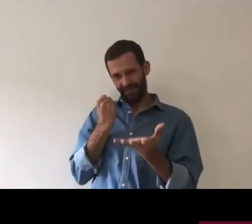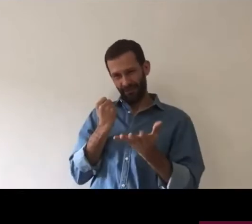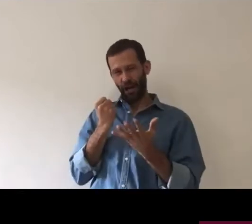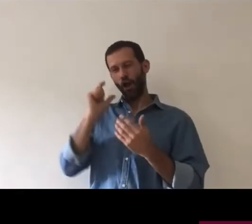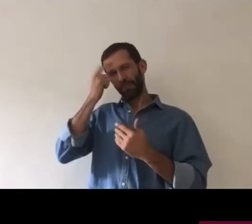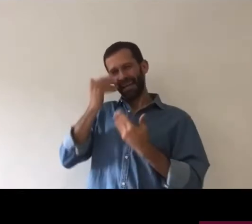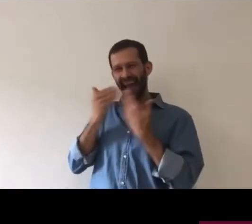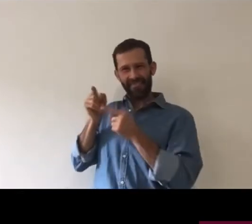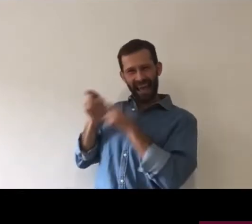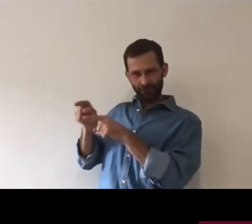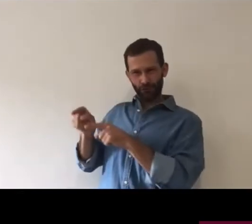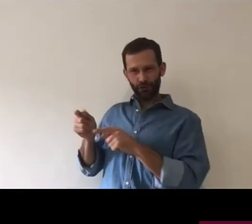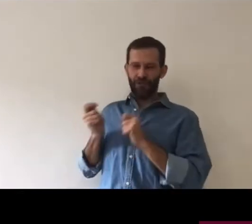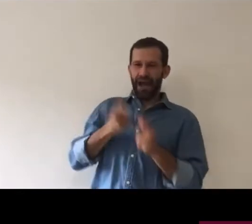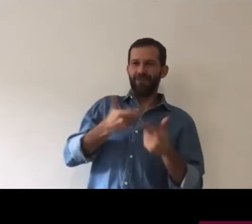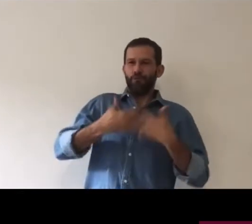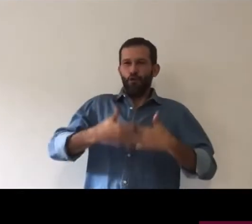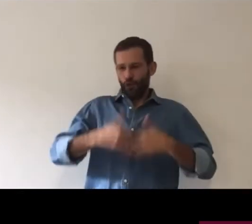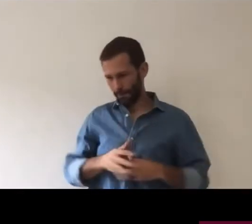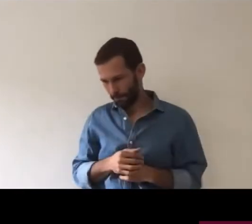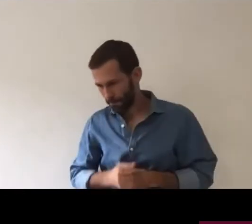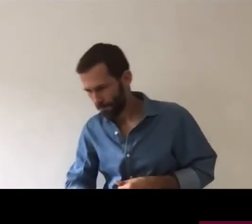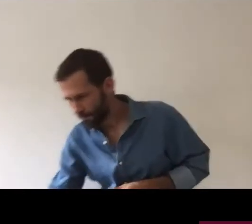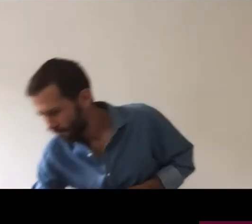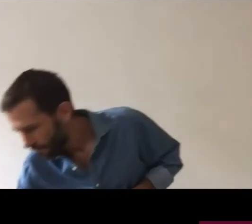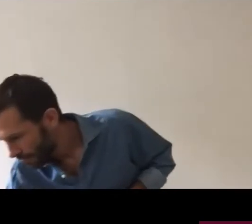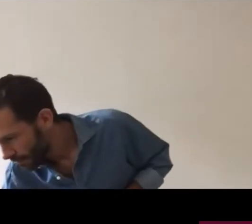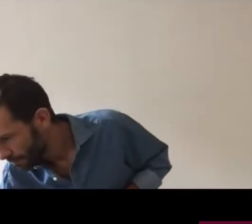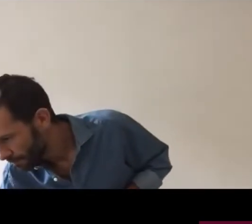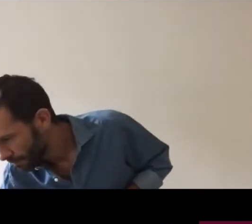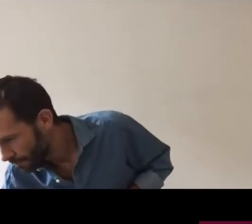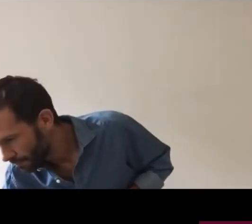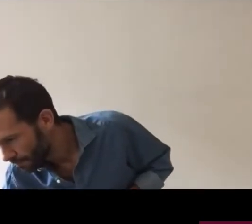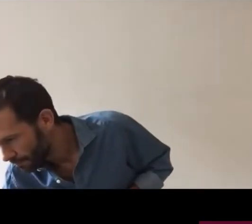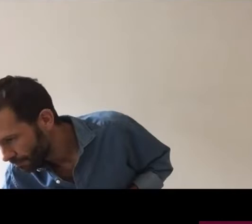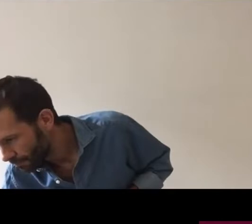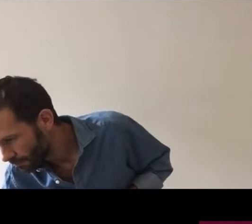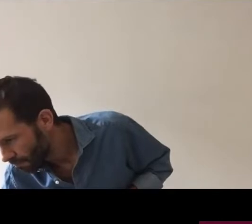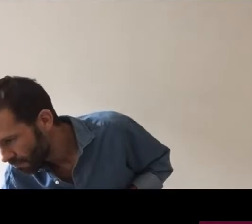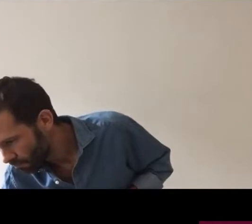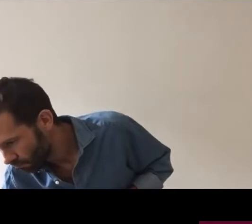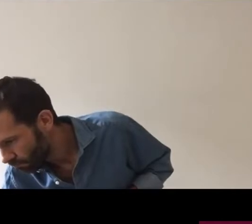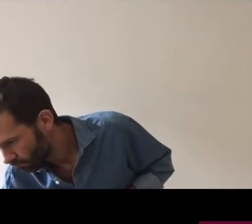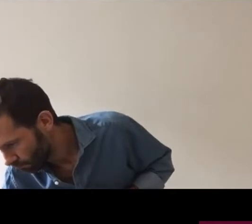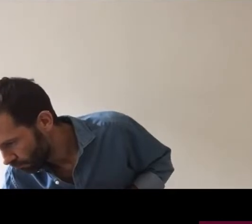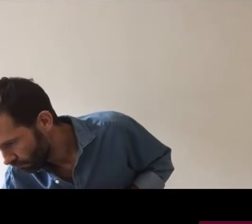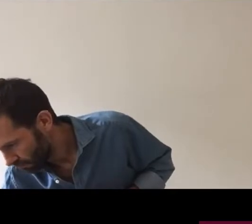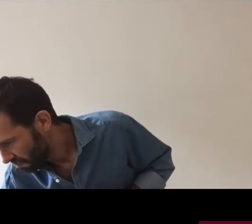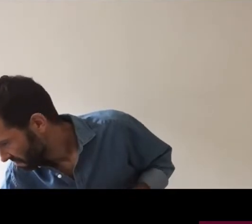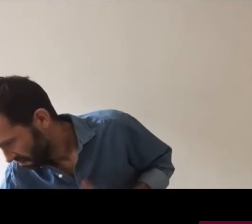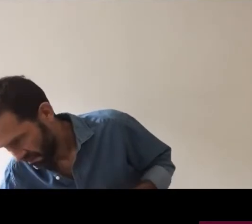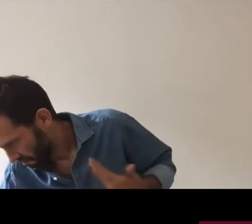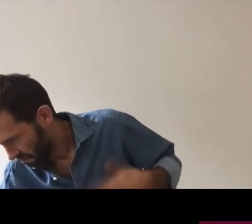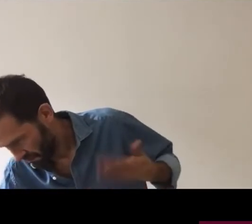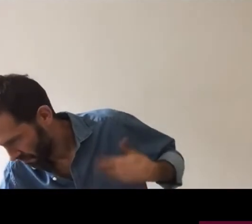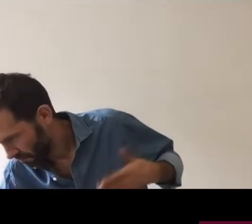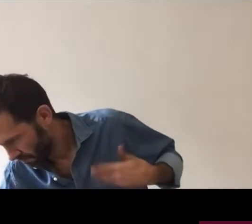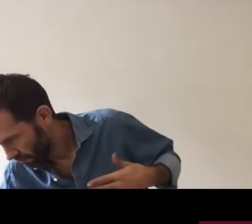su base de iconicidad. Y ahí es cuando hablamos de la metáfora conceptual y cómo funciona.